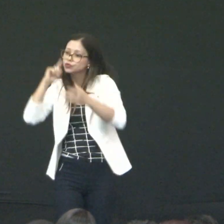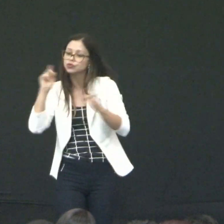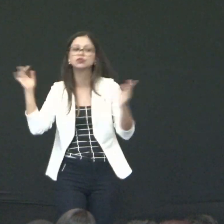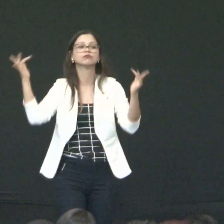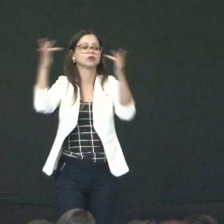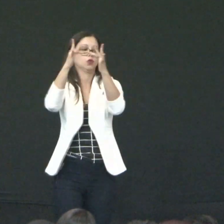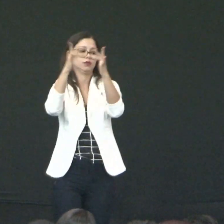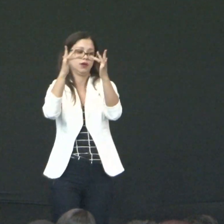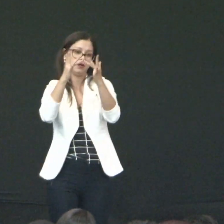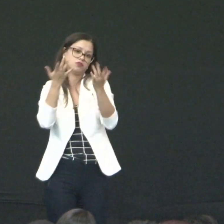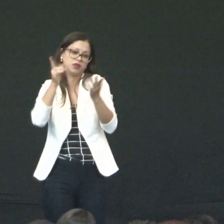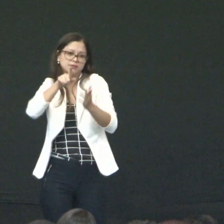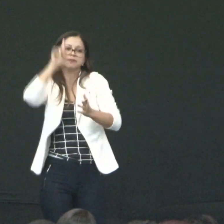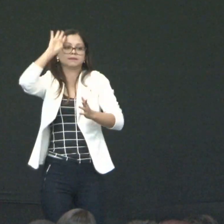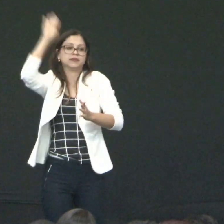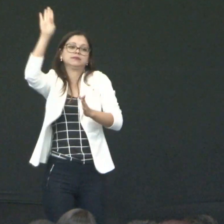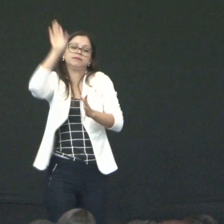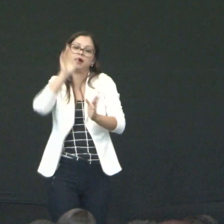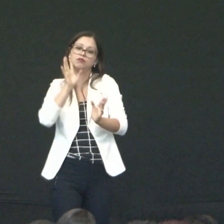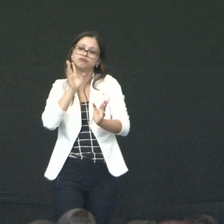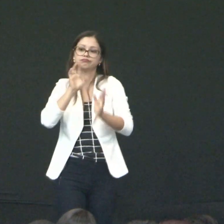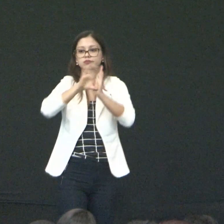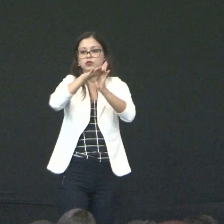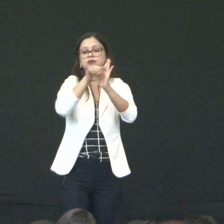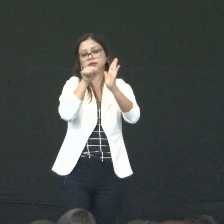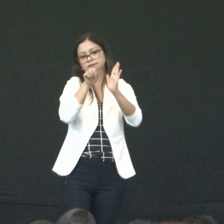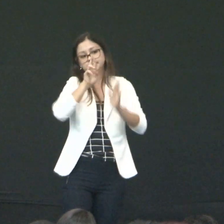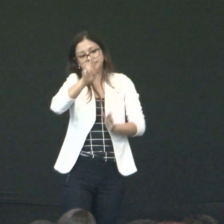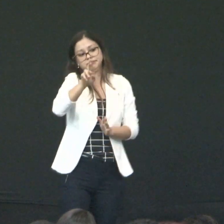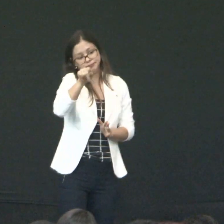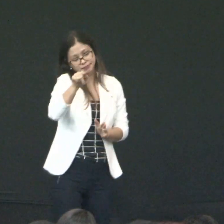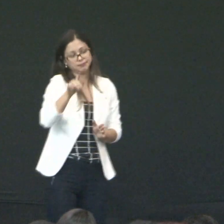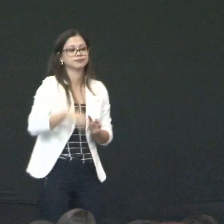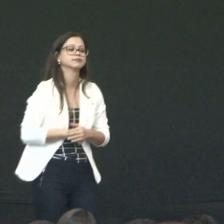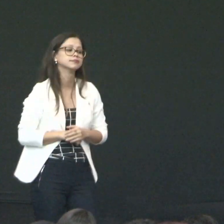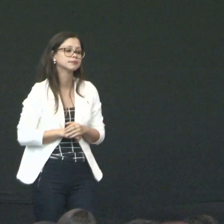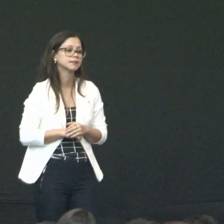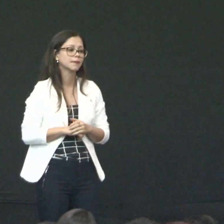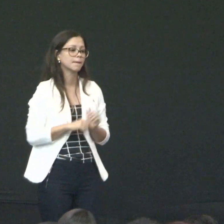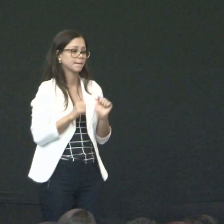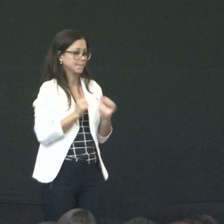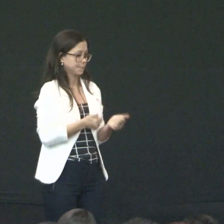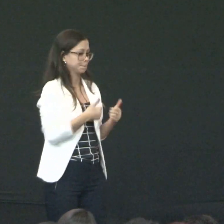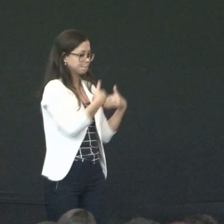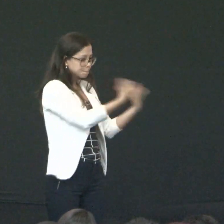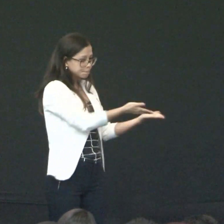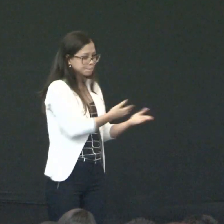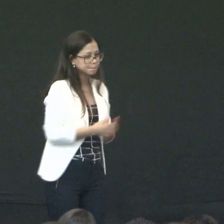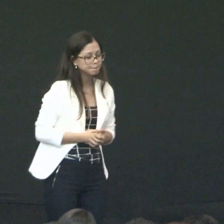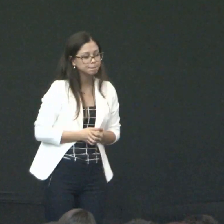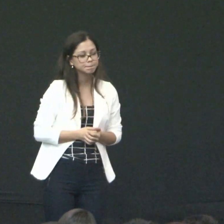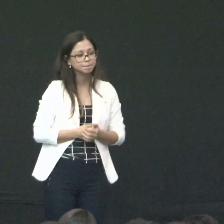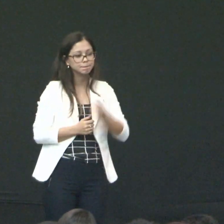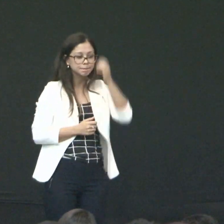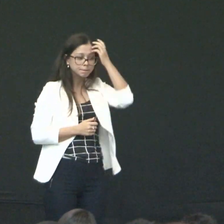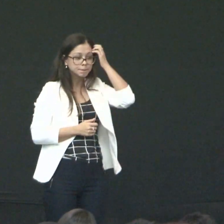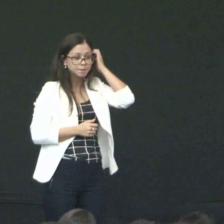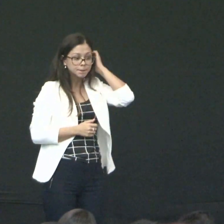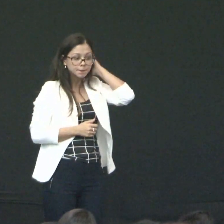uma língua franca, ou ainda se ela tem a ver com essa questão da globalização das comunidades surdas pelo mundo.